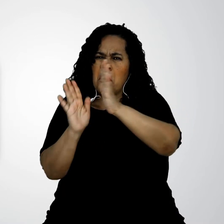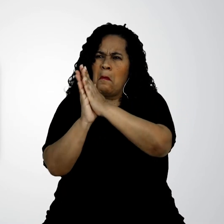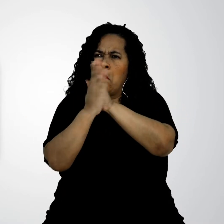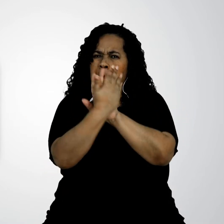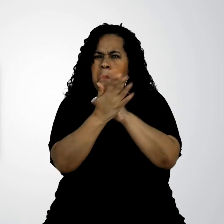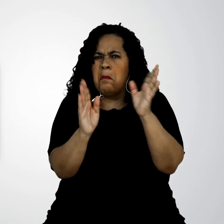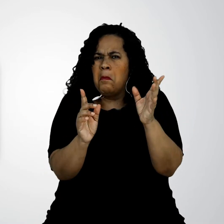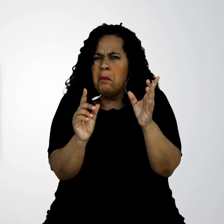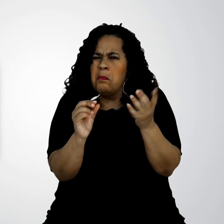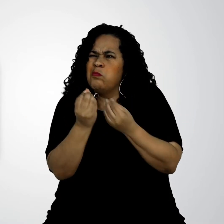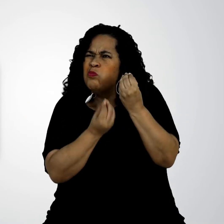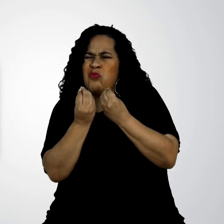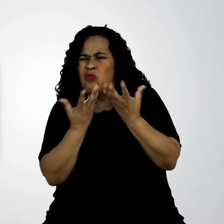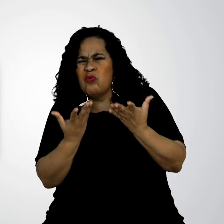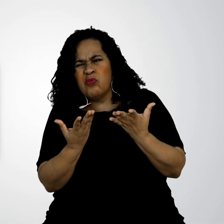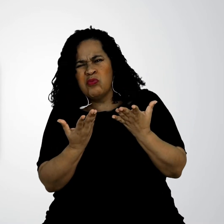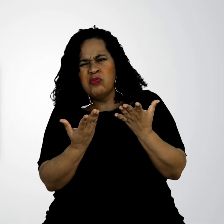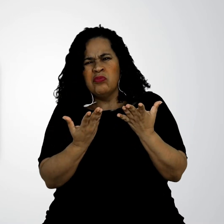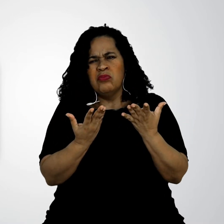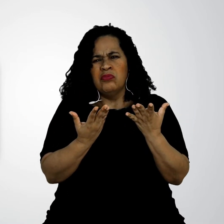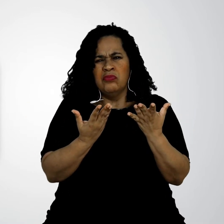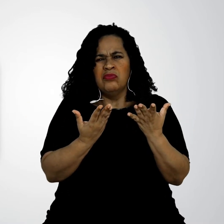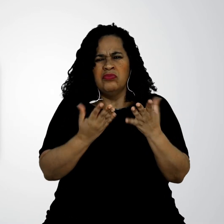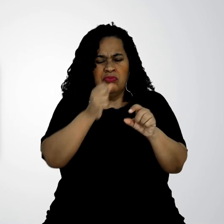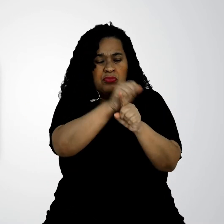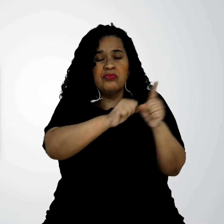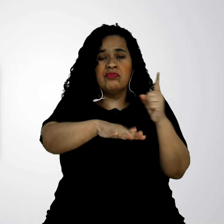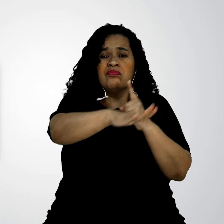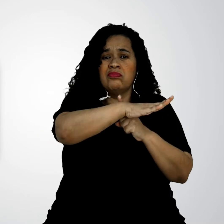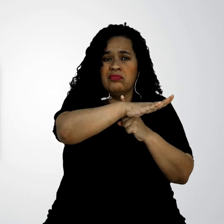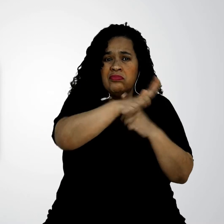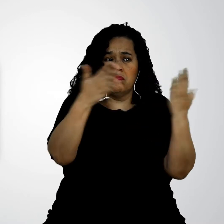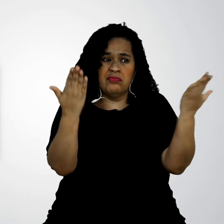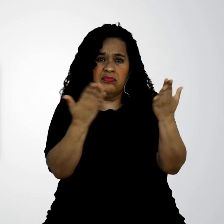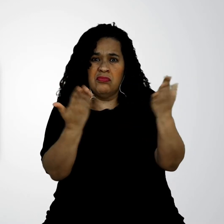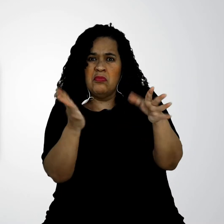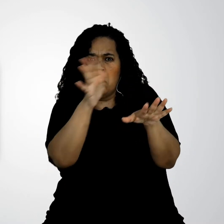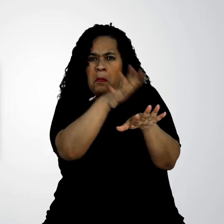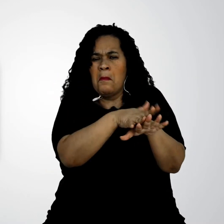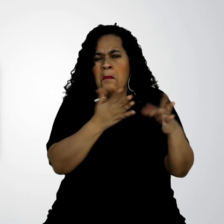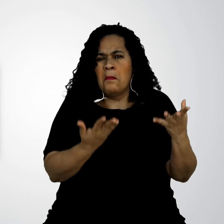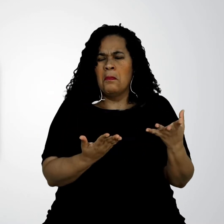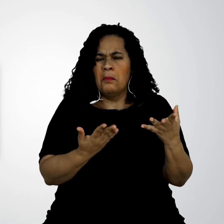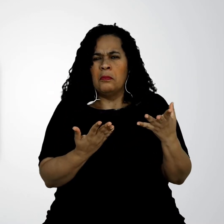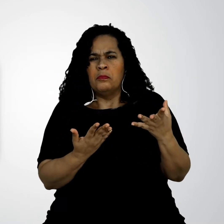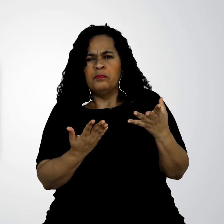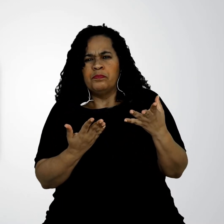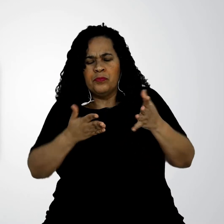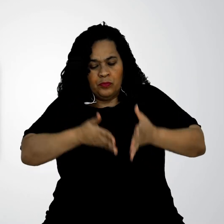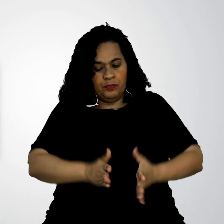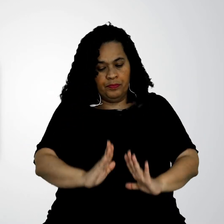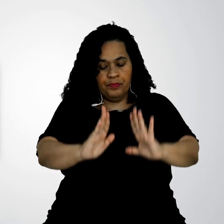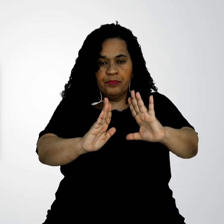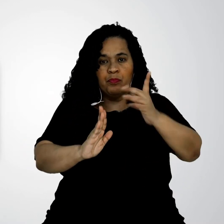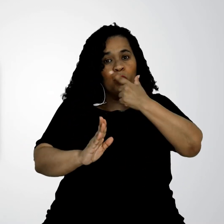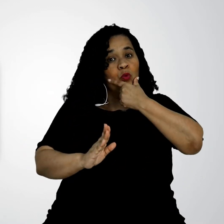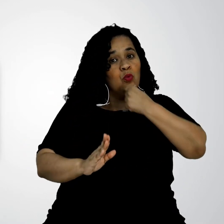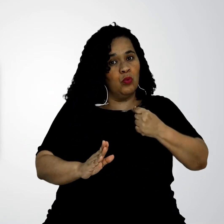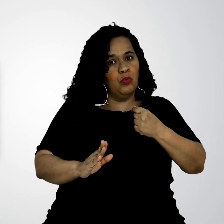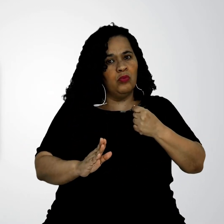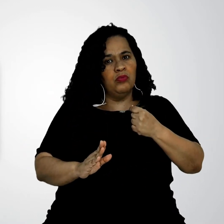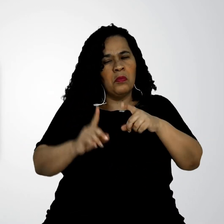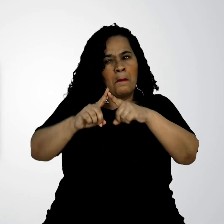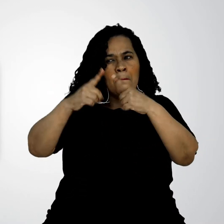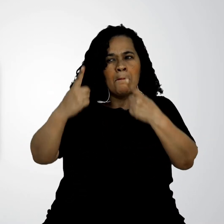de ser, né, daquilo, do papel que ele vai exercer na sociedade, para eles também não necessariamente nascer homem é ter atração por